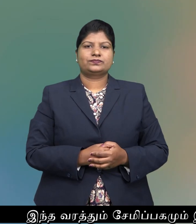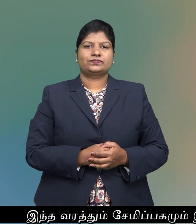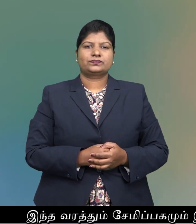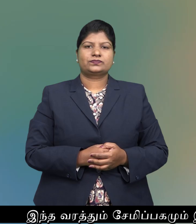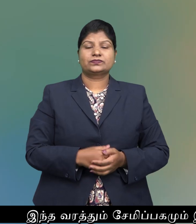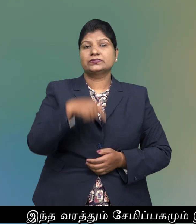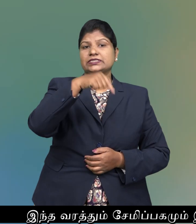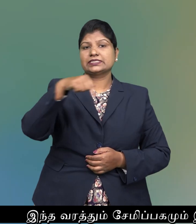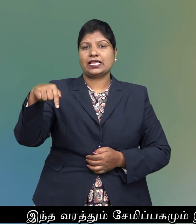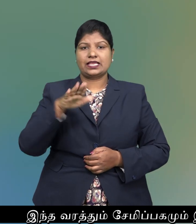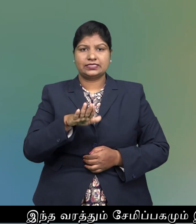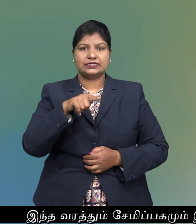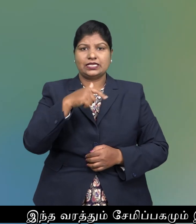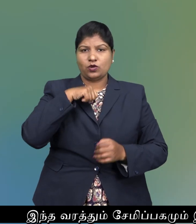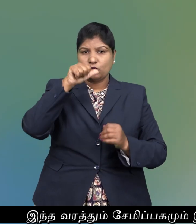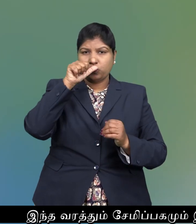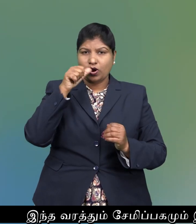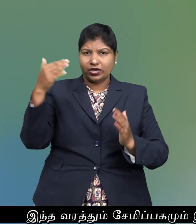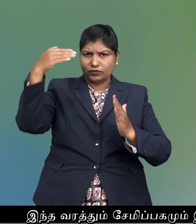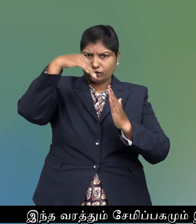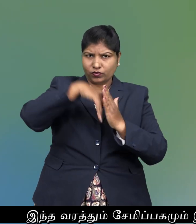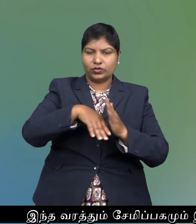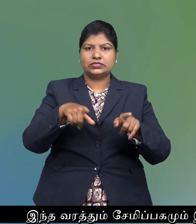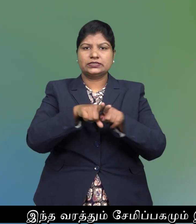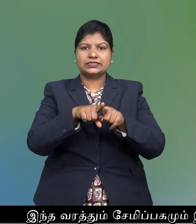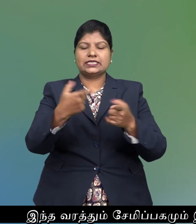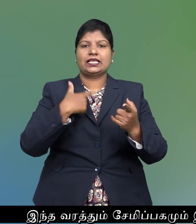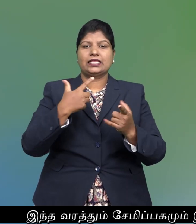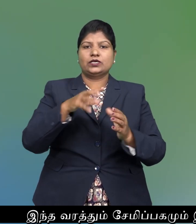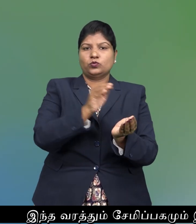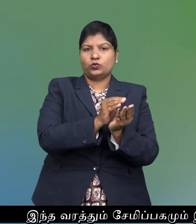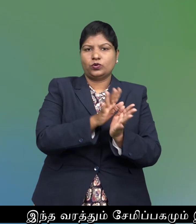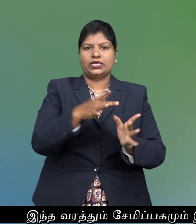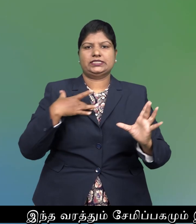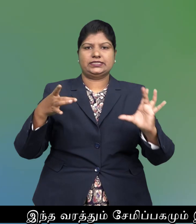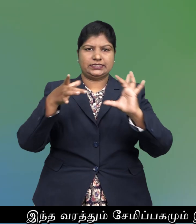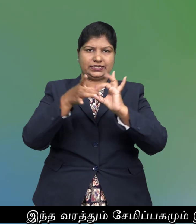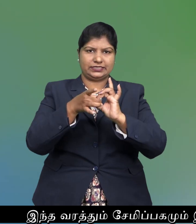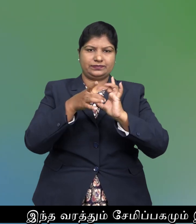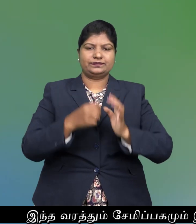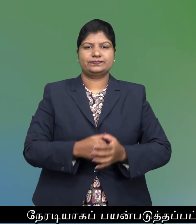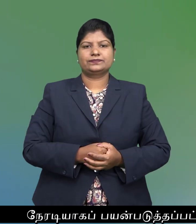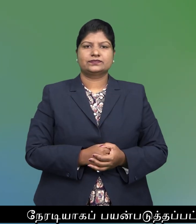இந்த வரத்தும் சேமிப்பகமும் இணைக்கப்பட்டுள்ளன. பாயும் நீரில் சில